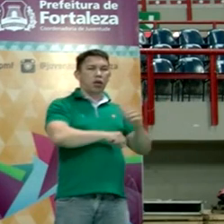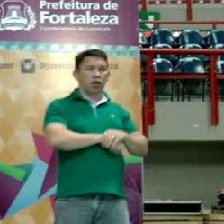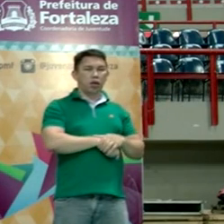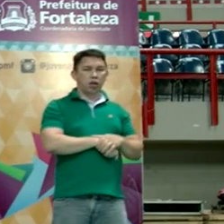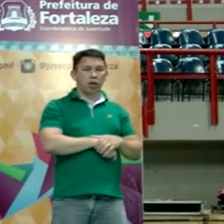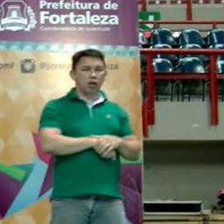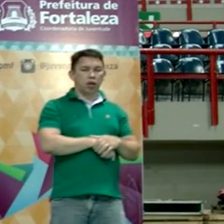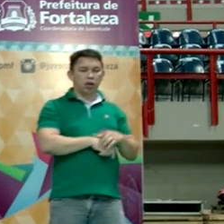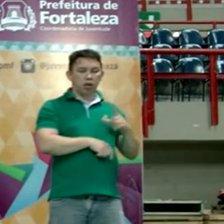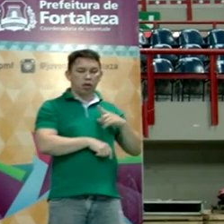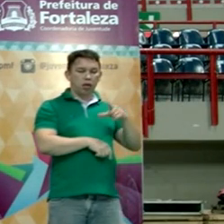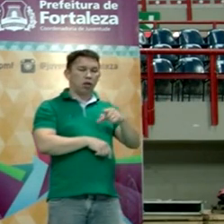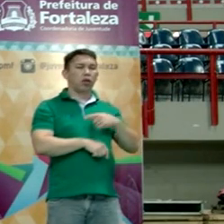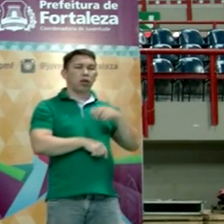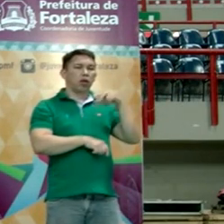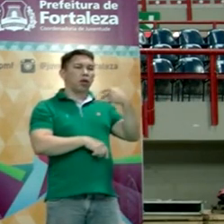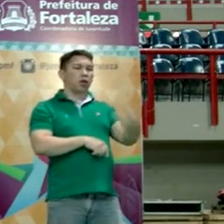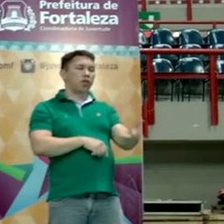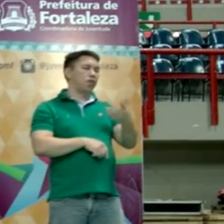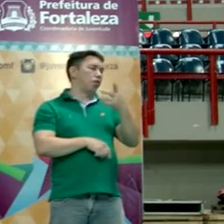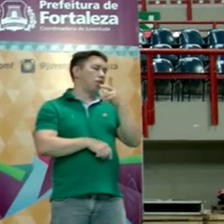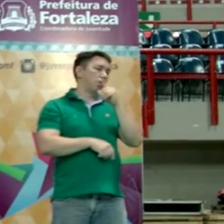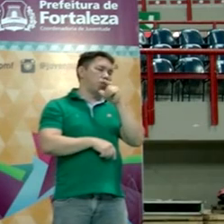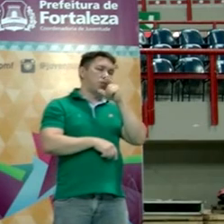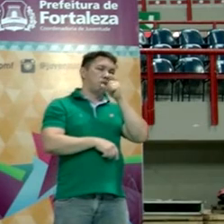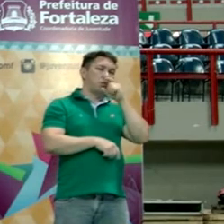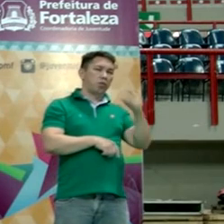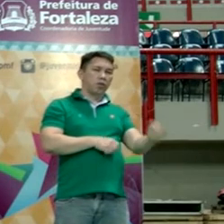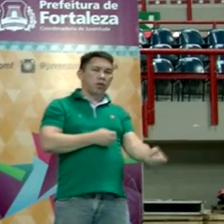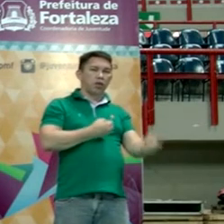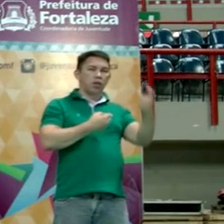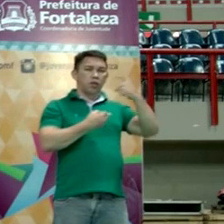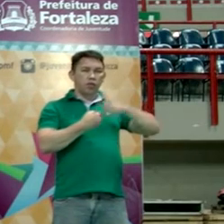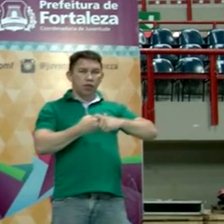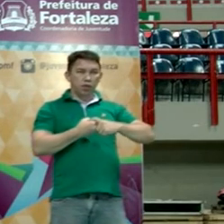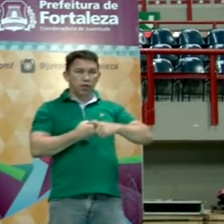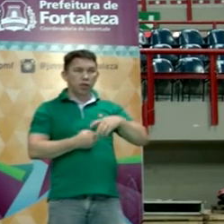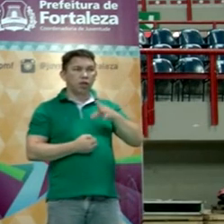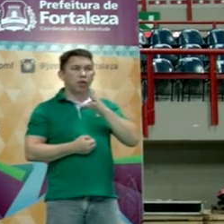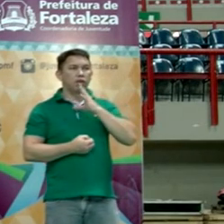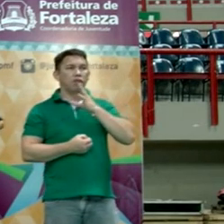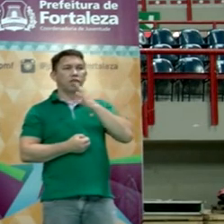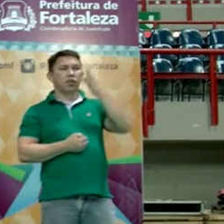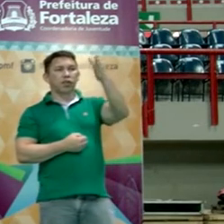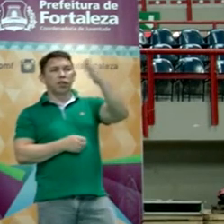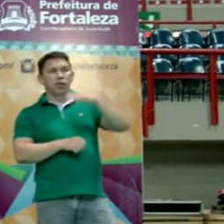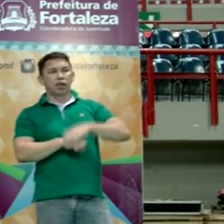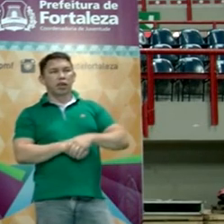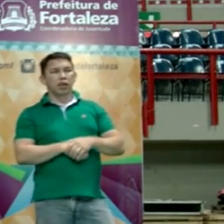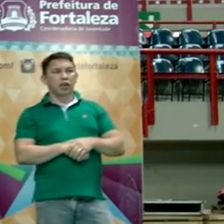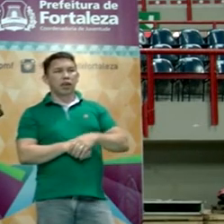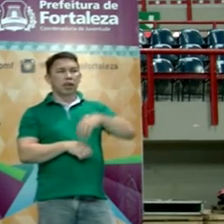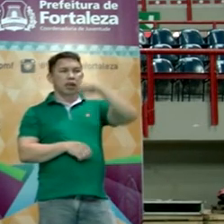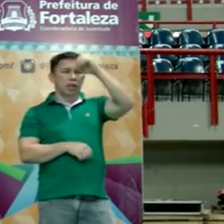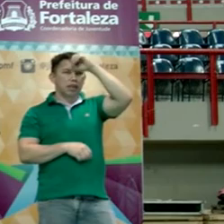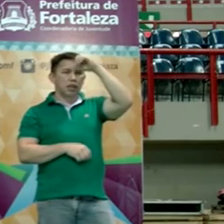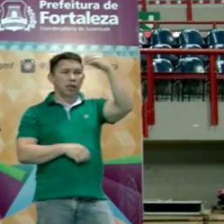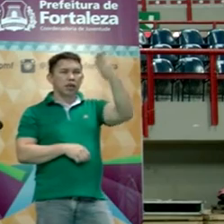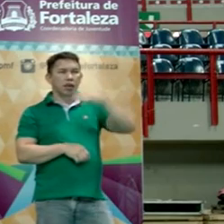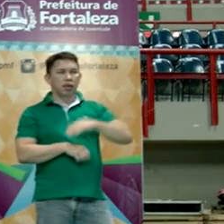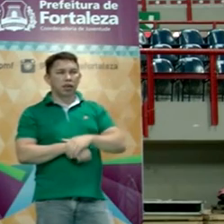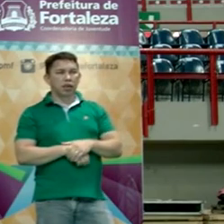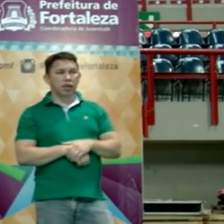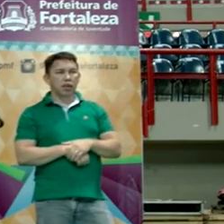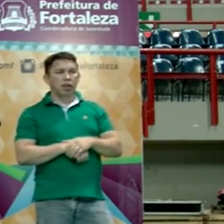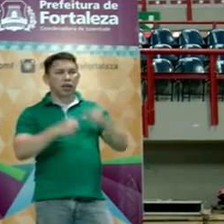Capitão América caiu no mar, ficou congelado, depois de não sei quantos anos ele voltou. Ai, tu conhece a história, é? Olha aí, estava dizendo nesse instante que não conhecia os